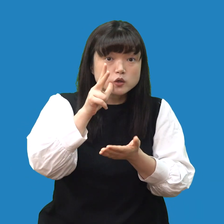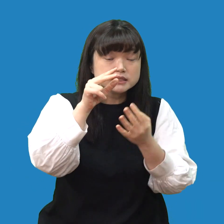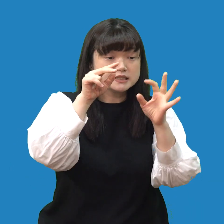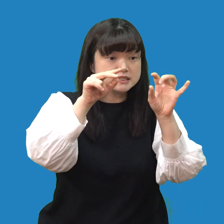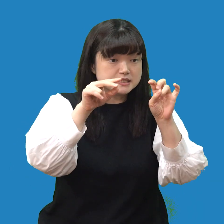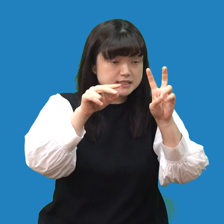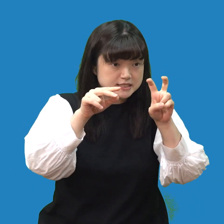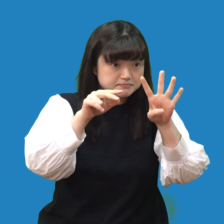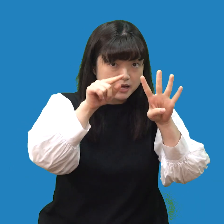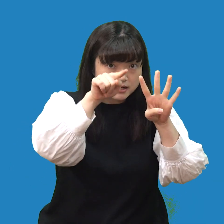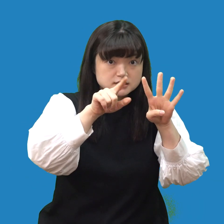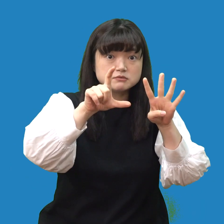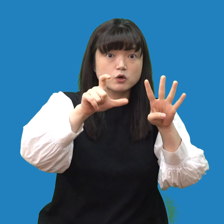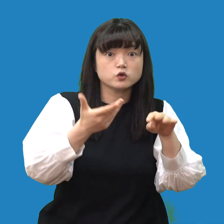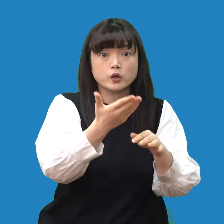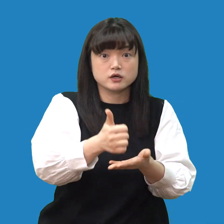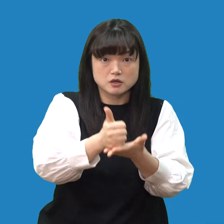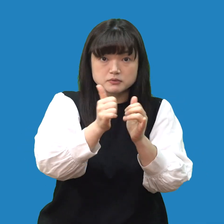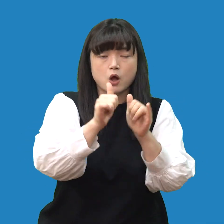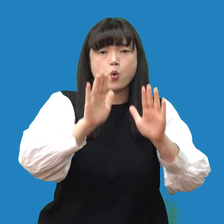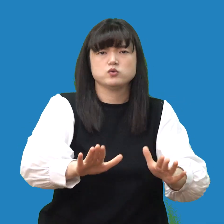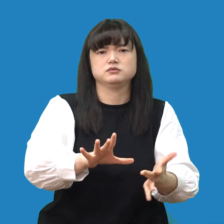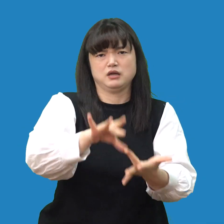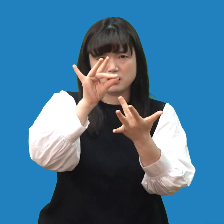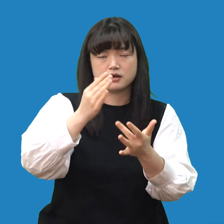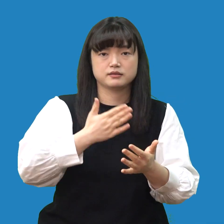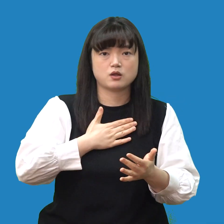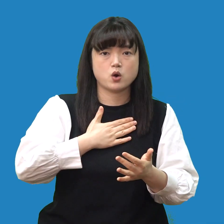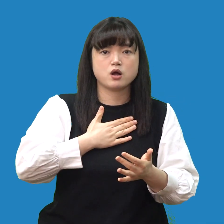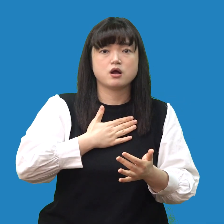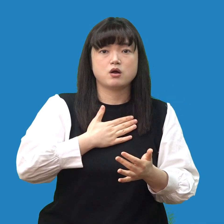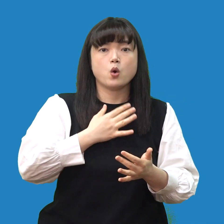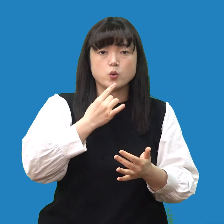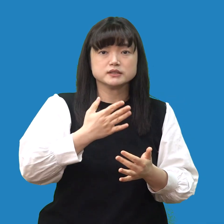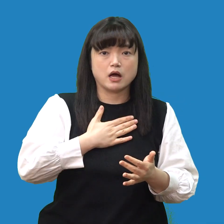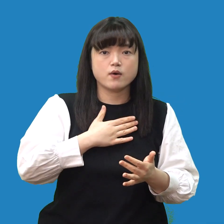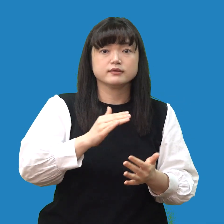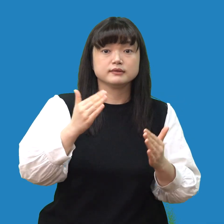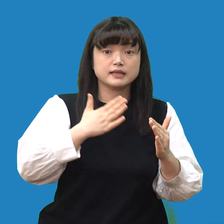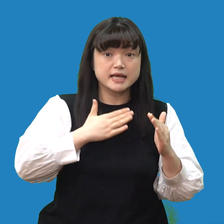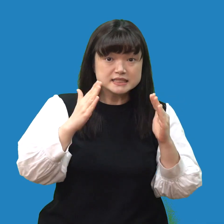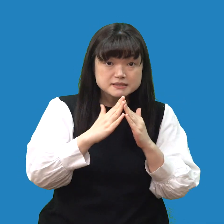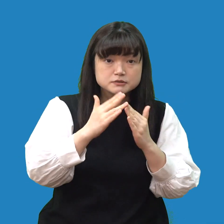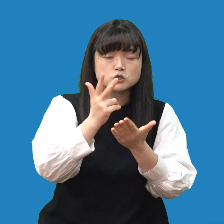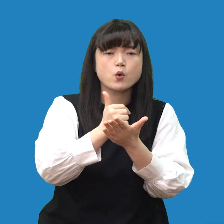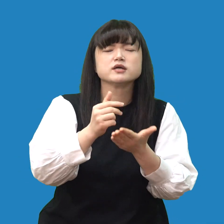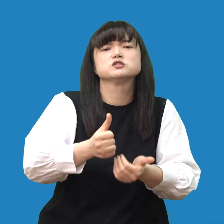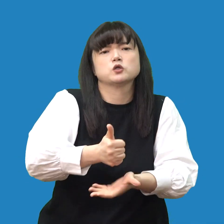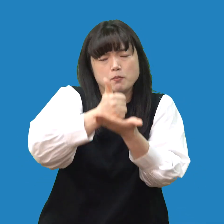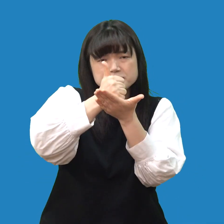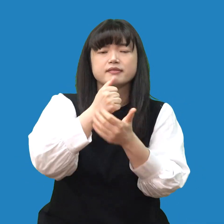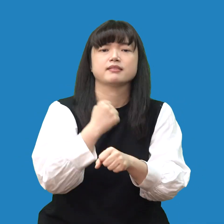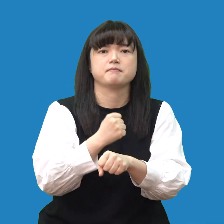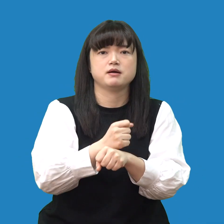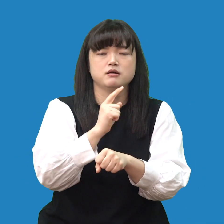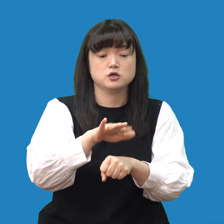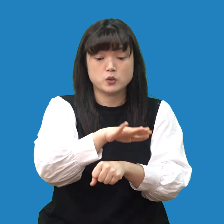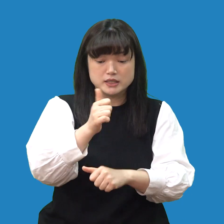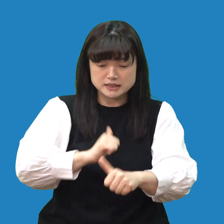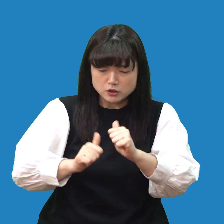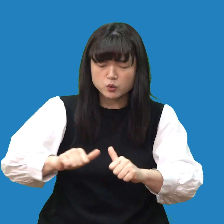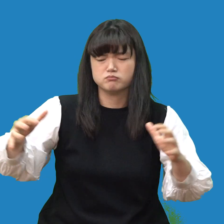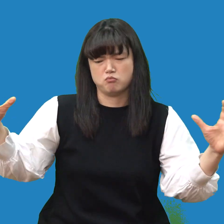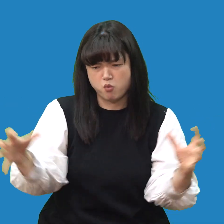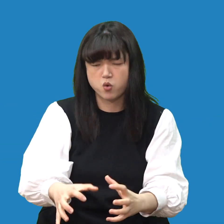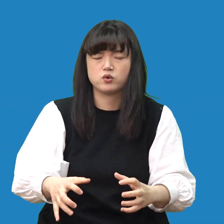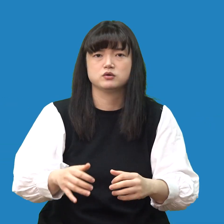15절, 너희가 섬길 자를 오늘 택하라. 나와 내 집은 여호와만 섬기겠노라. 여러분 자손들 다